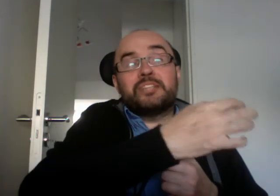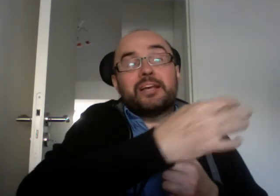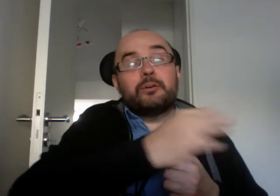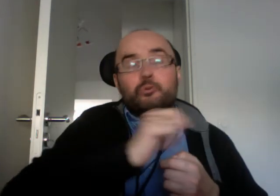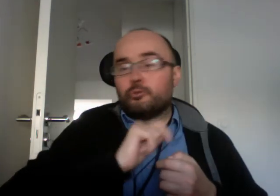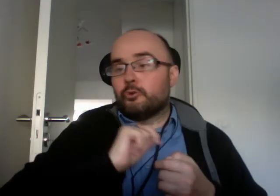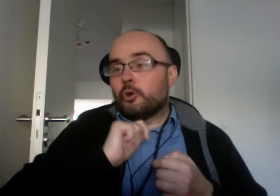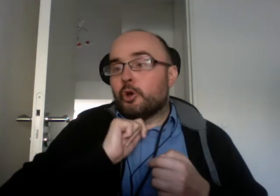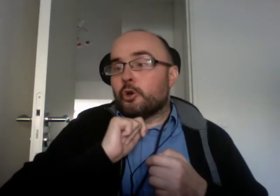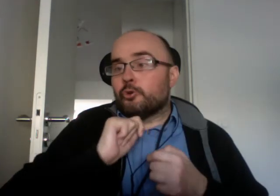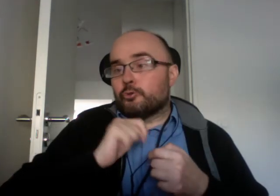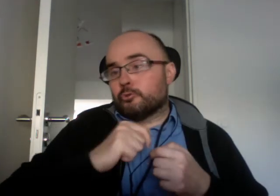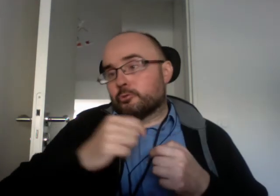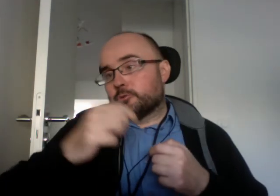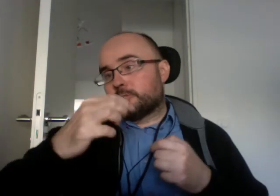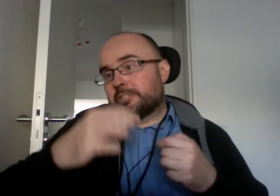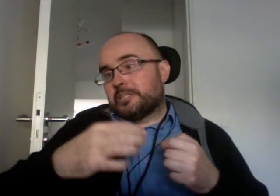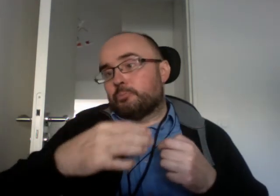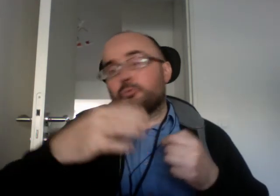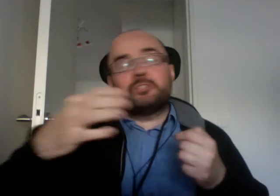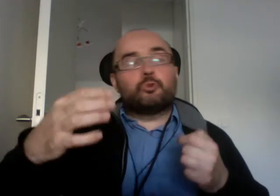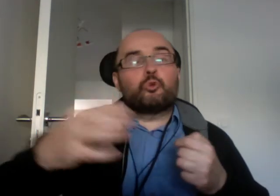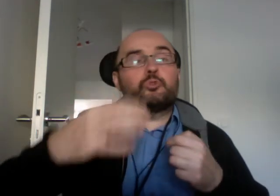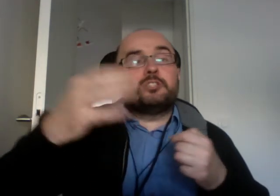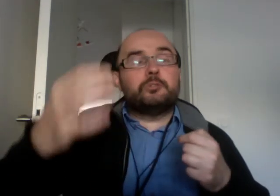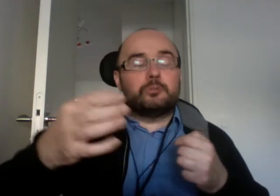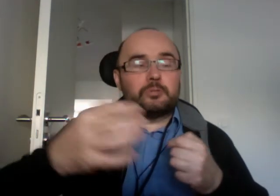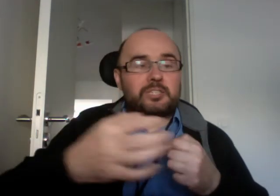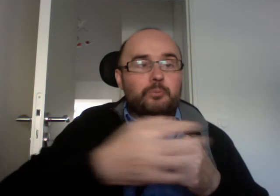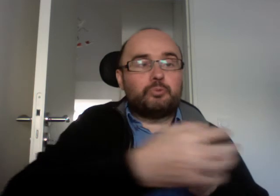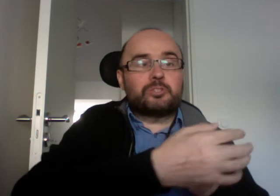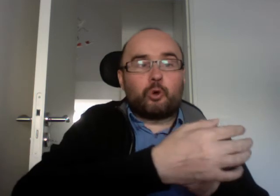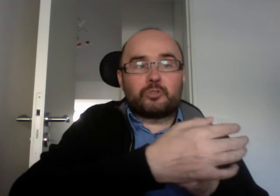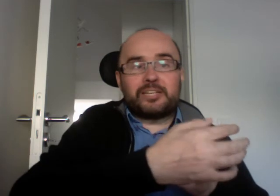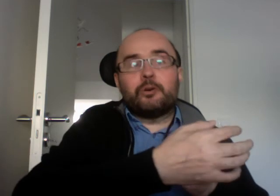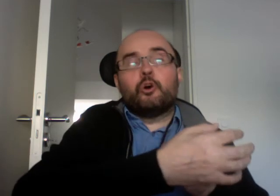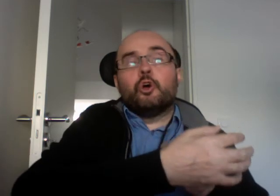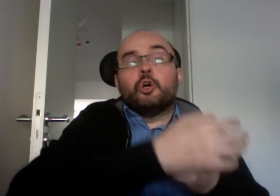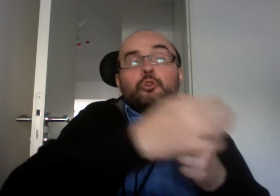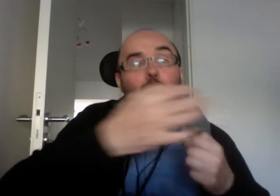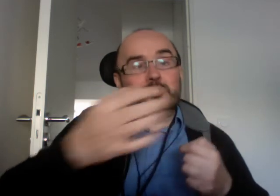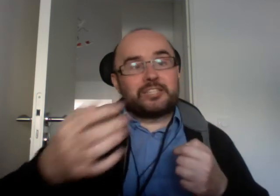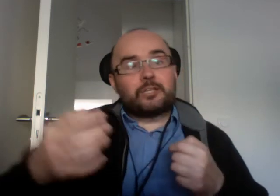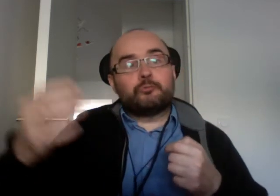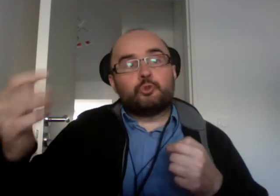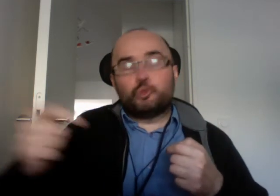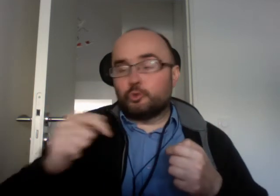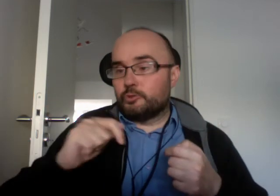rentrer dans cette évolution du vin.